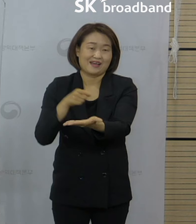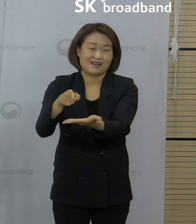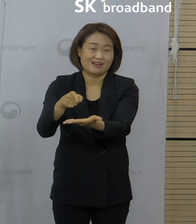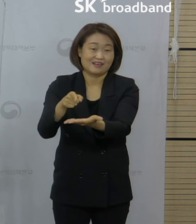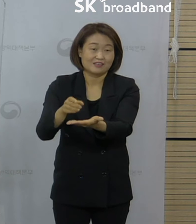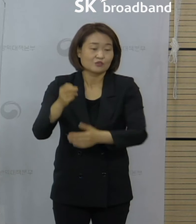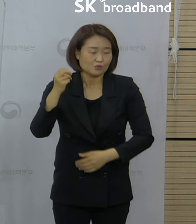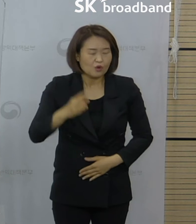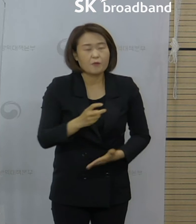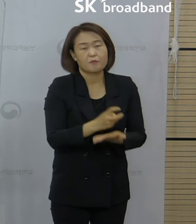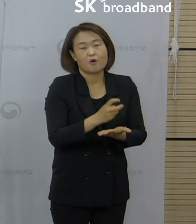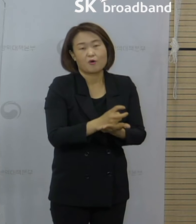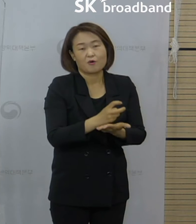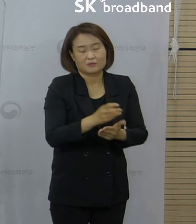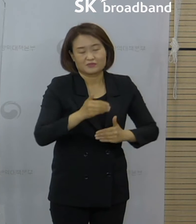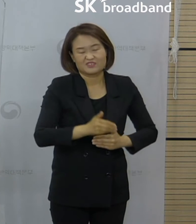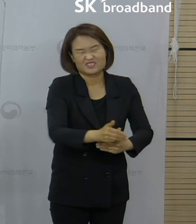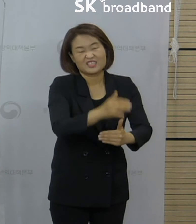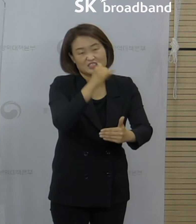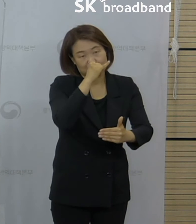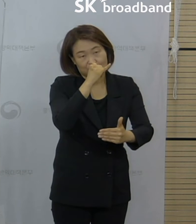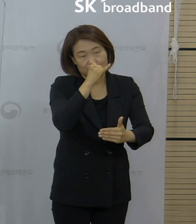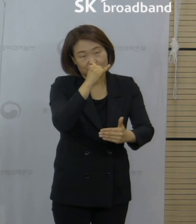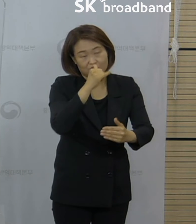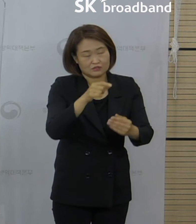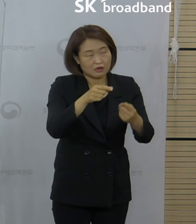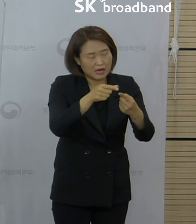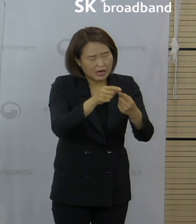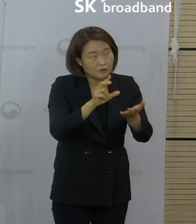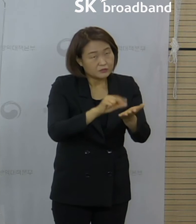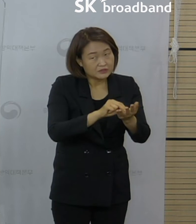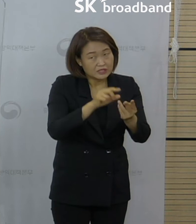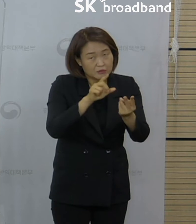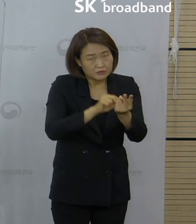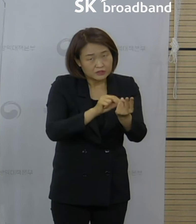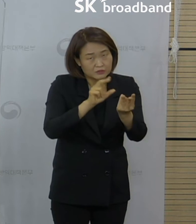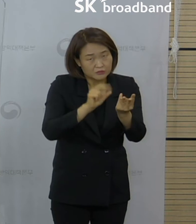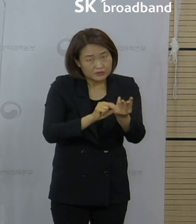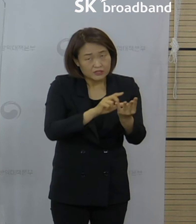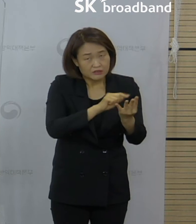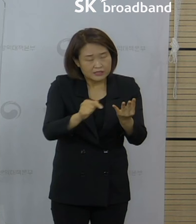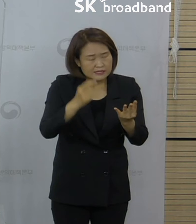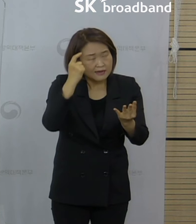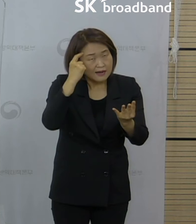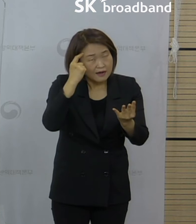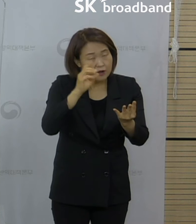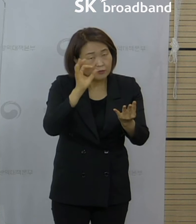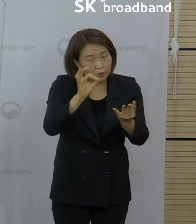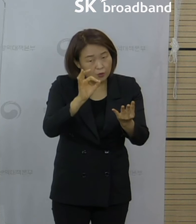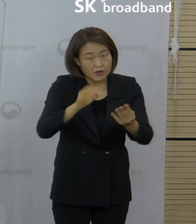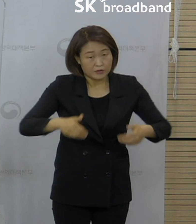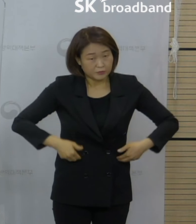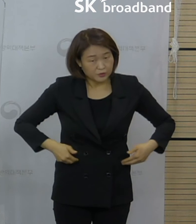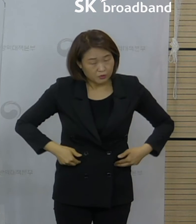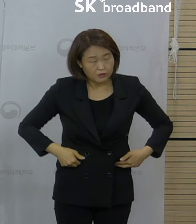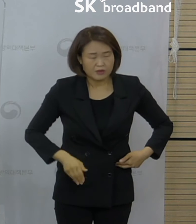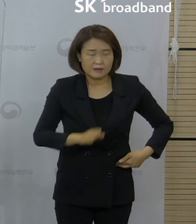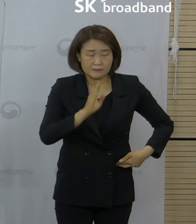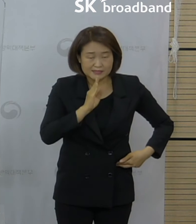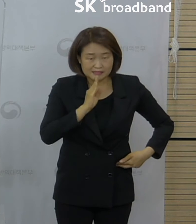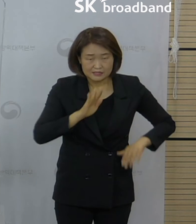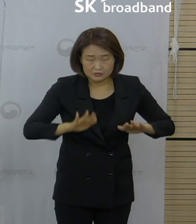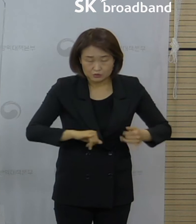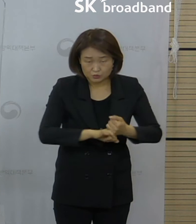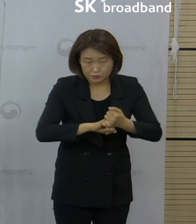있고 해서 그런 부분들을 종합적으로 고려해서 필요성, 또 수단의 합법성, 또